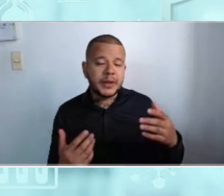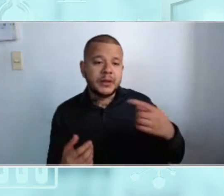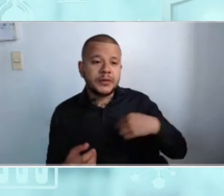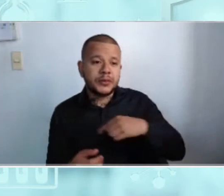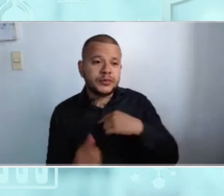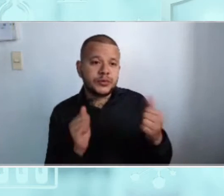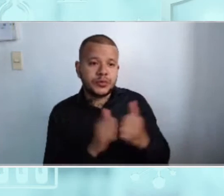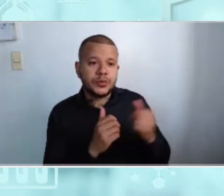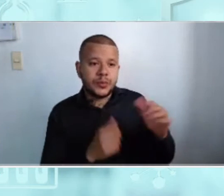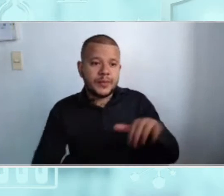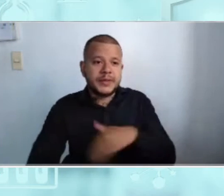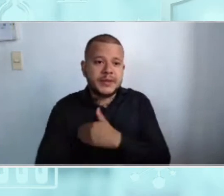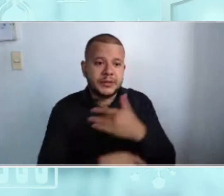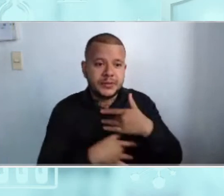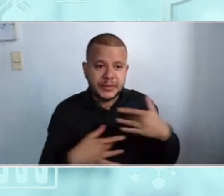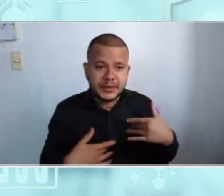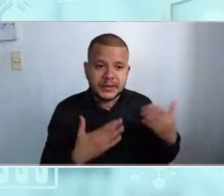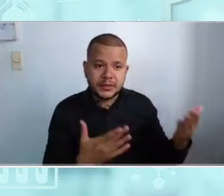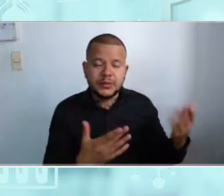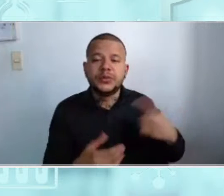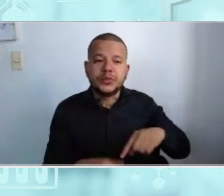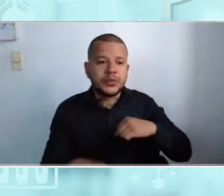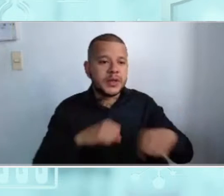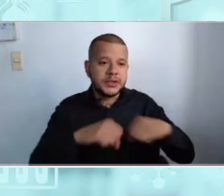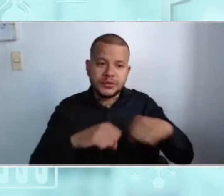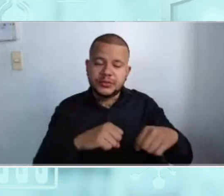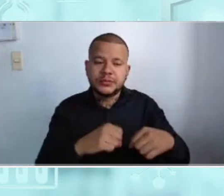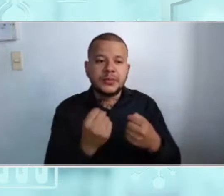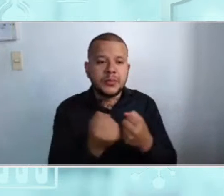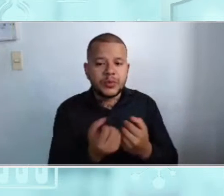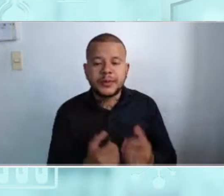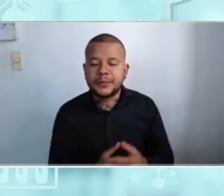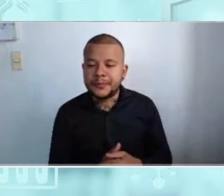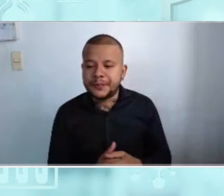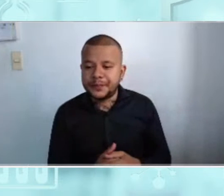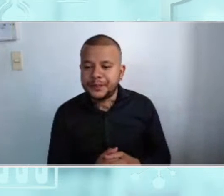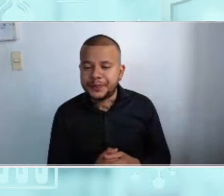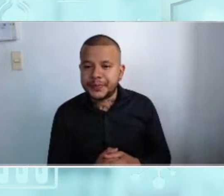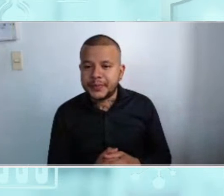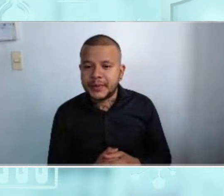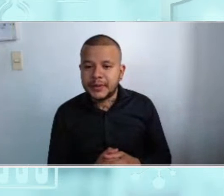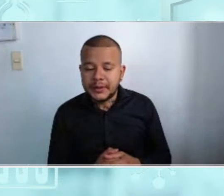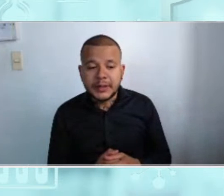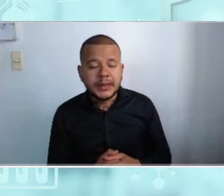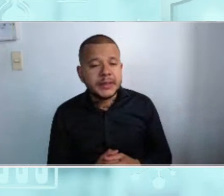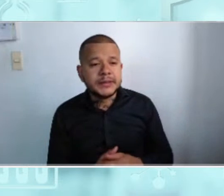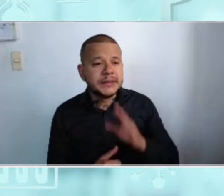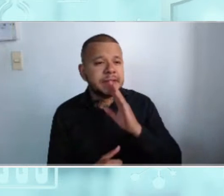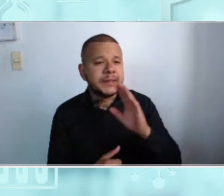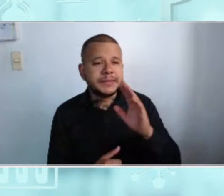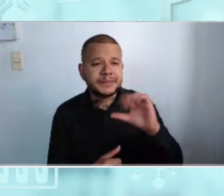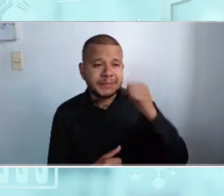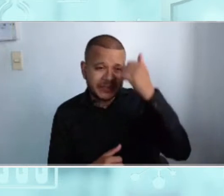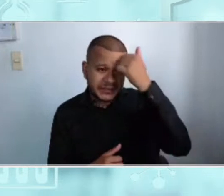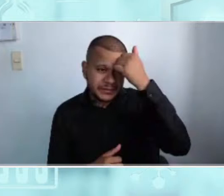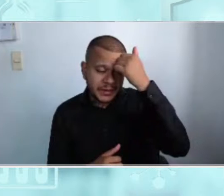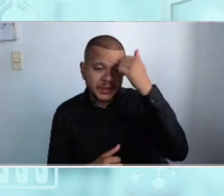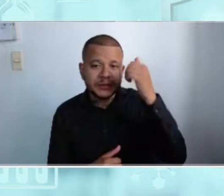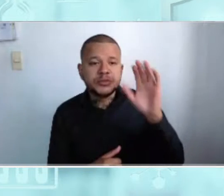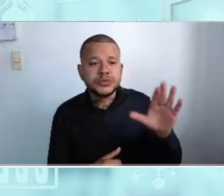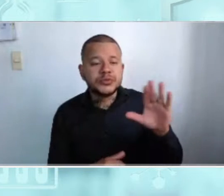Salud, hemos apoyado toda esa gestión, uno de nuestros principales puntales, desde la Consejería